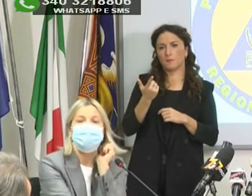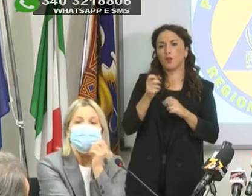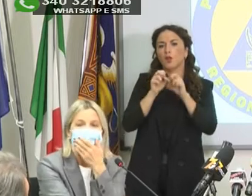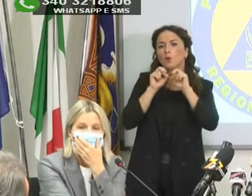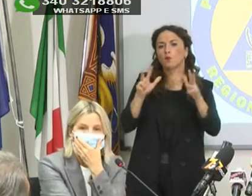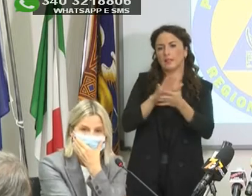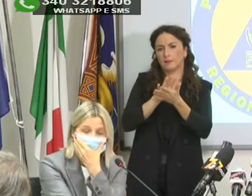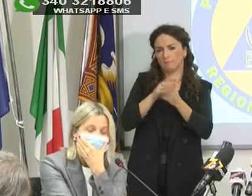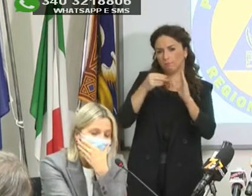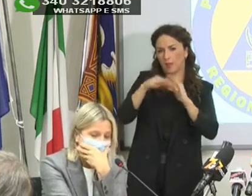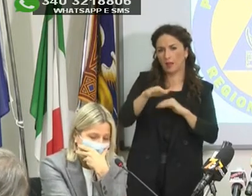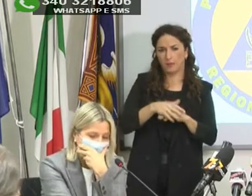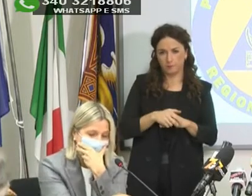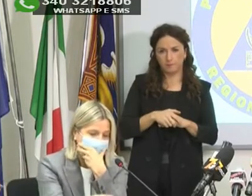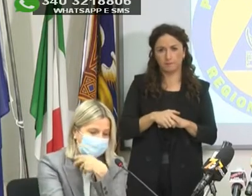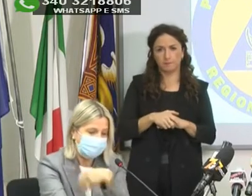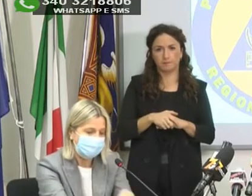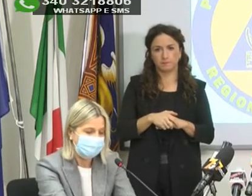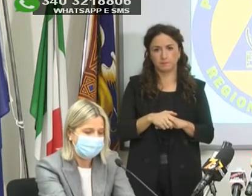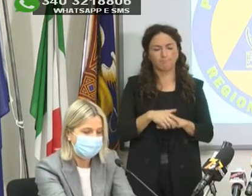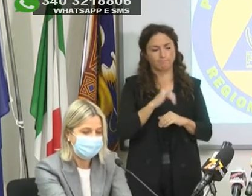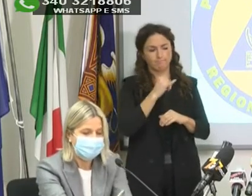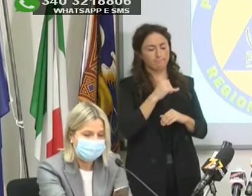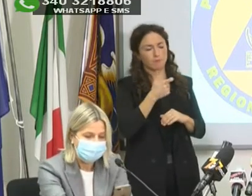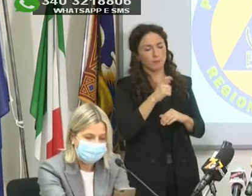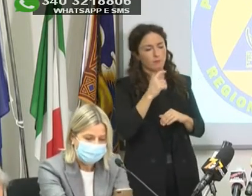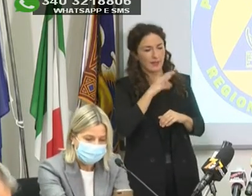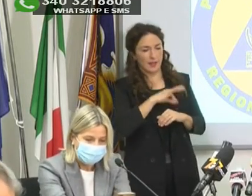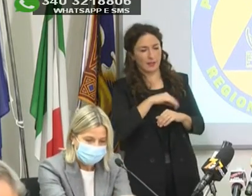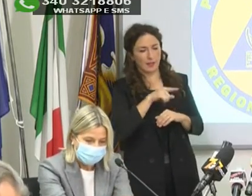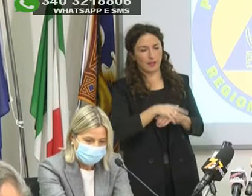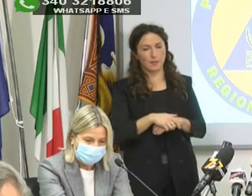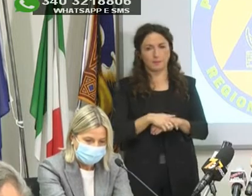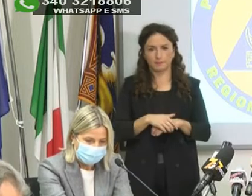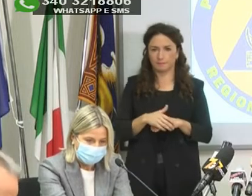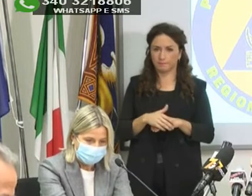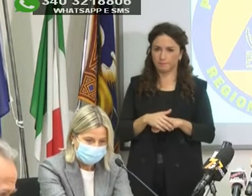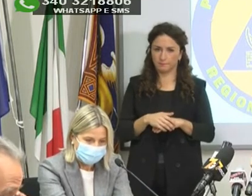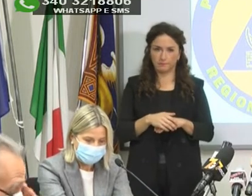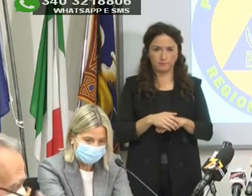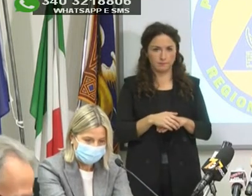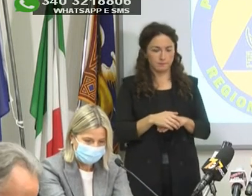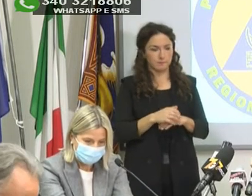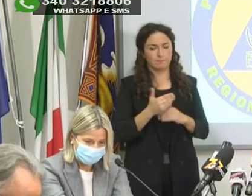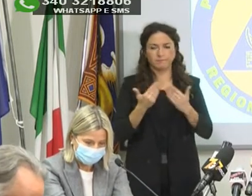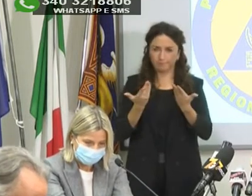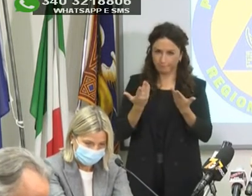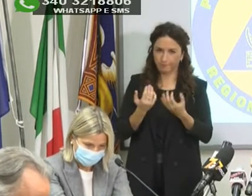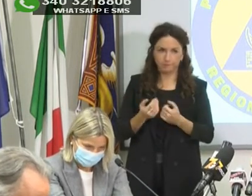una tabella. Forse una tabella è meglio. Sì, sì. Sì, perché è interessante questa cosa. Va bene, ok, poi le altre cose ve le chiedo.